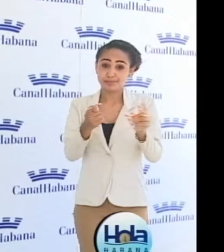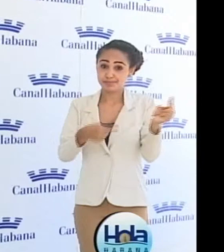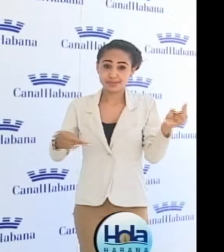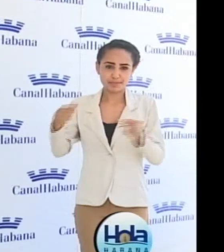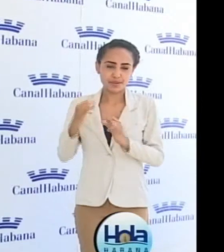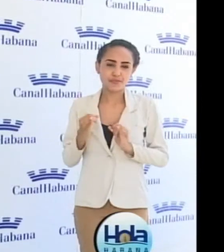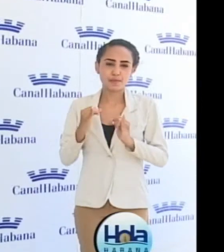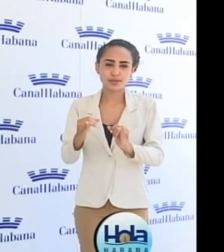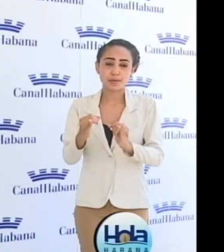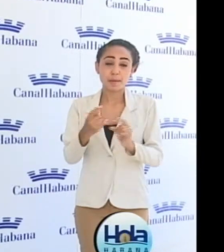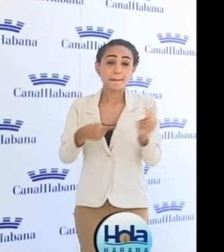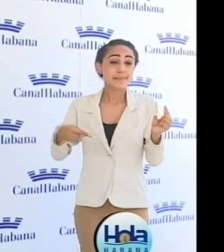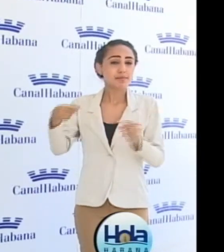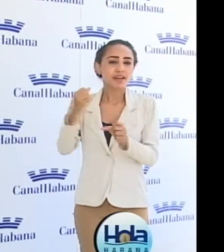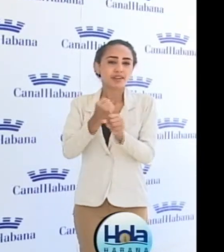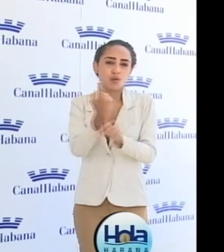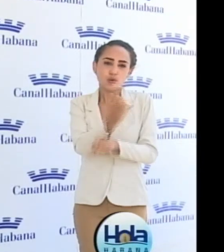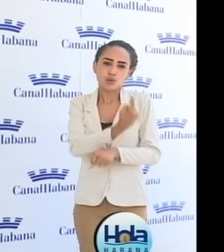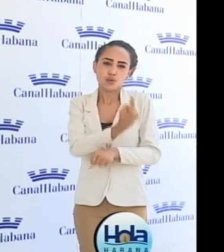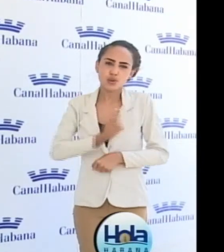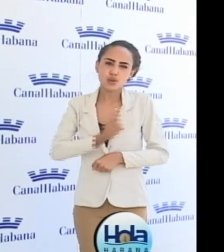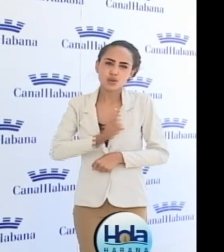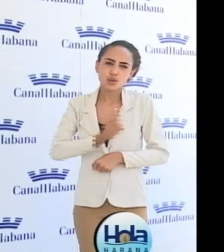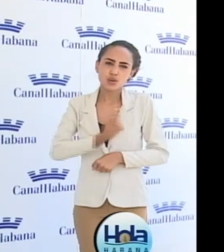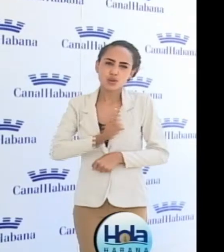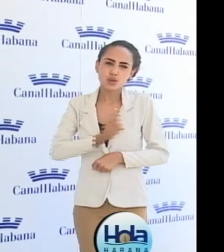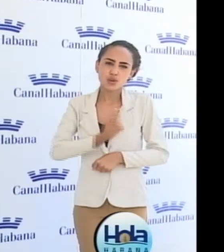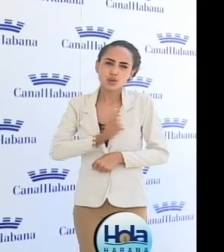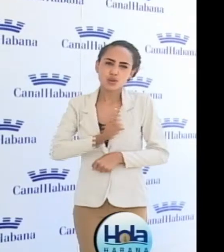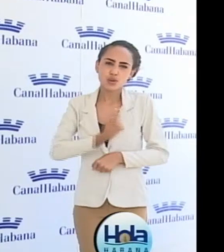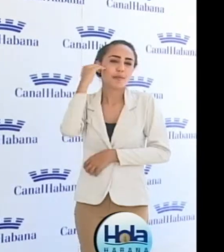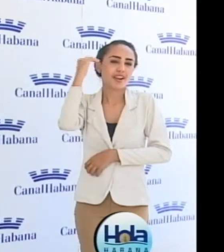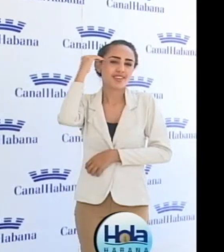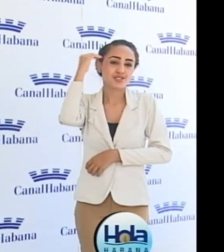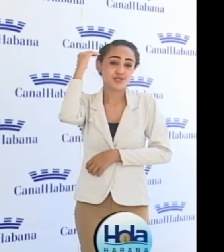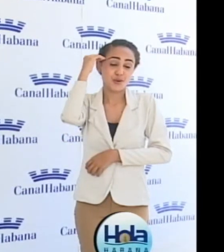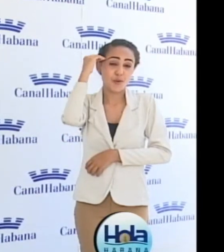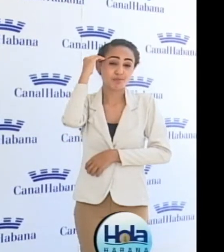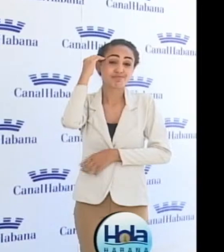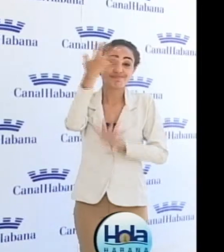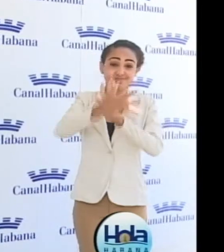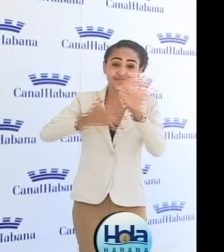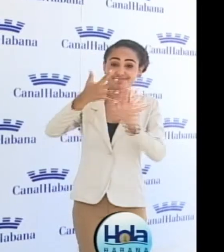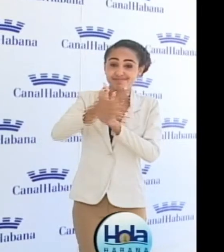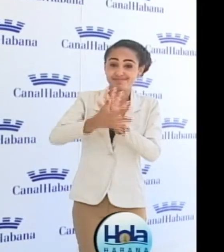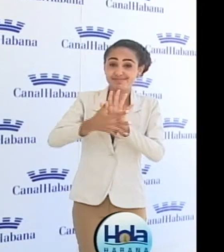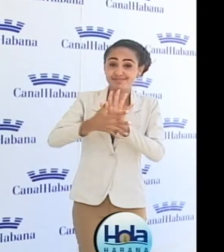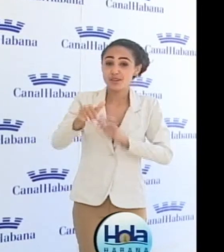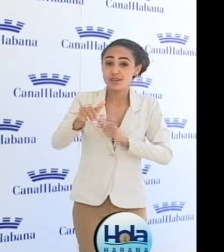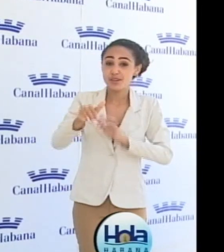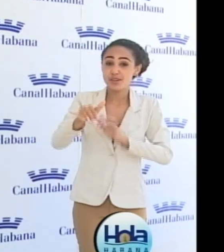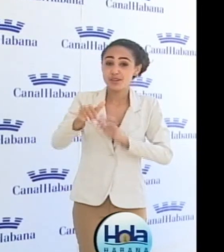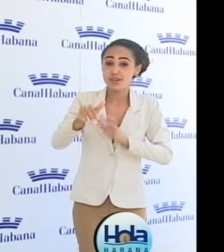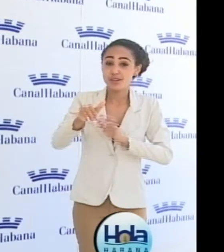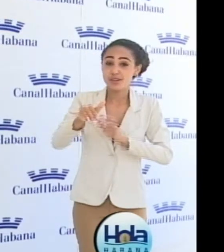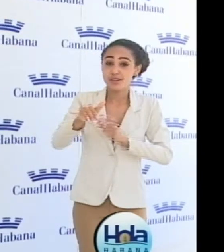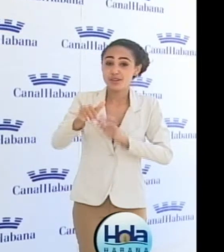es la superación y la capacitación y el conocimiento que tenemos que tener los intérpretes de lengua de señas para acceder a brindar